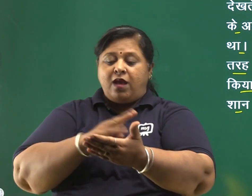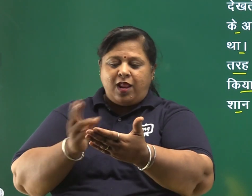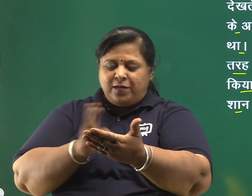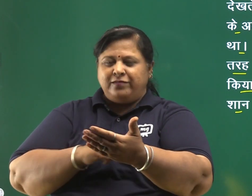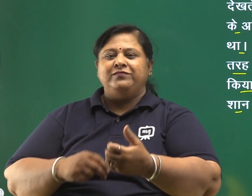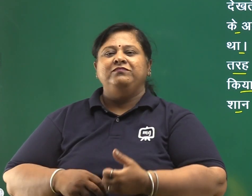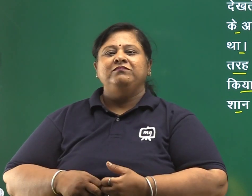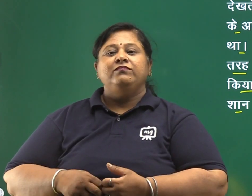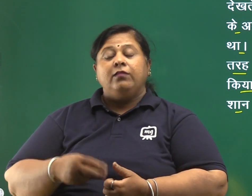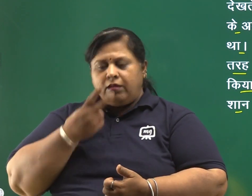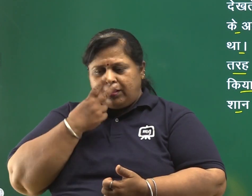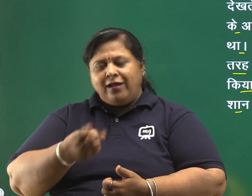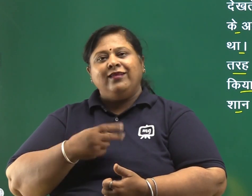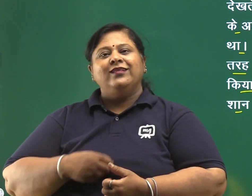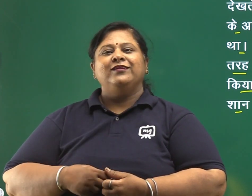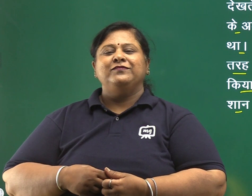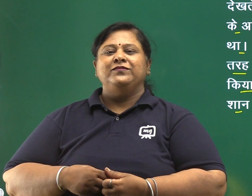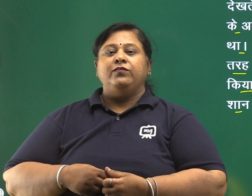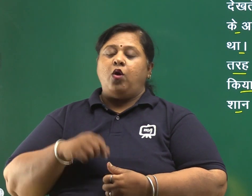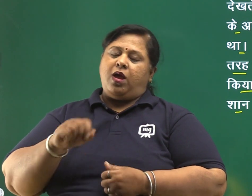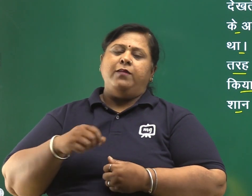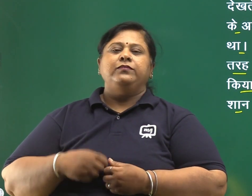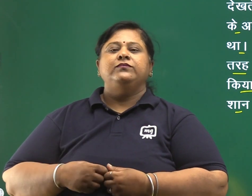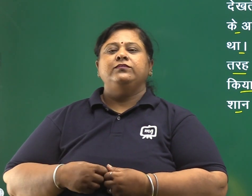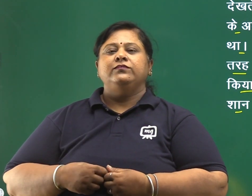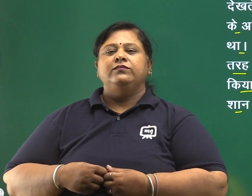एल्बम देखते थे और अब